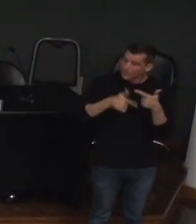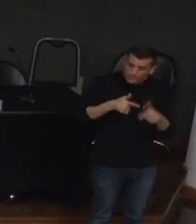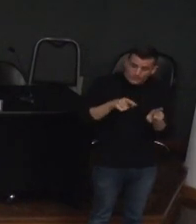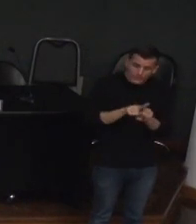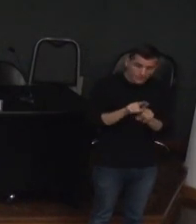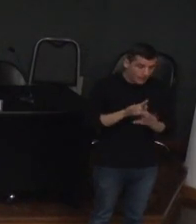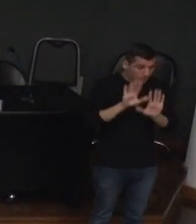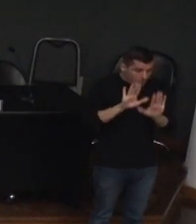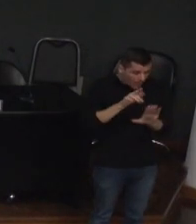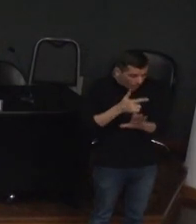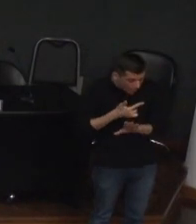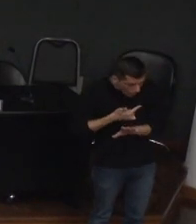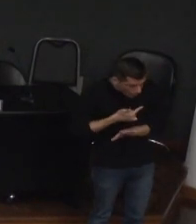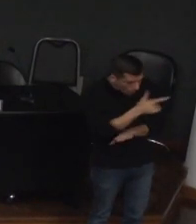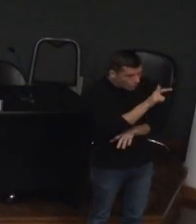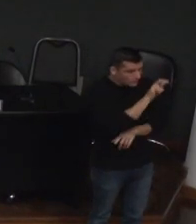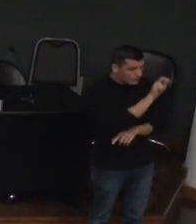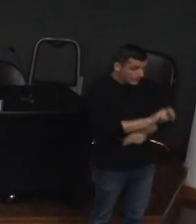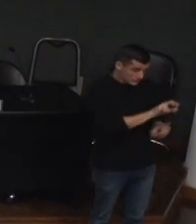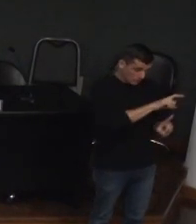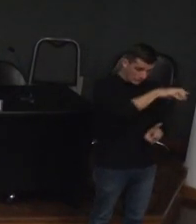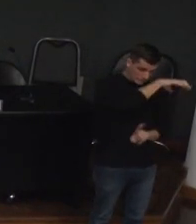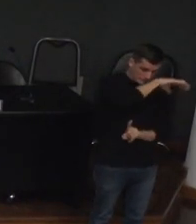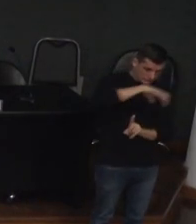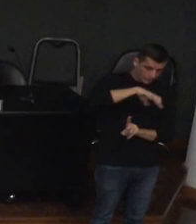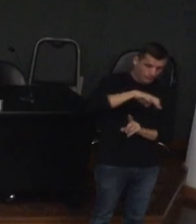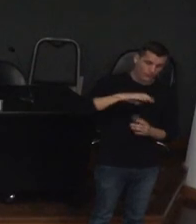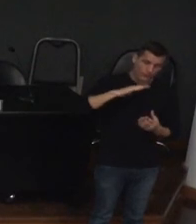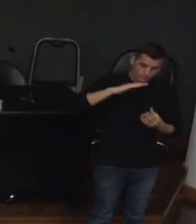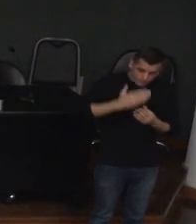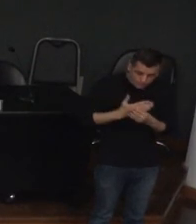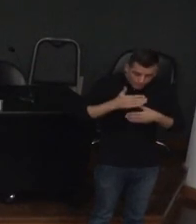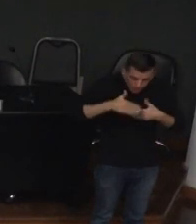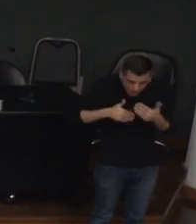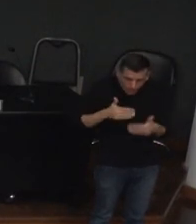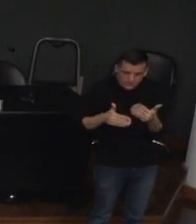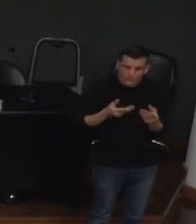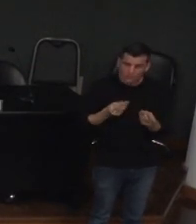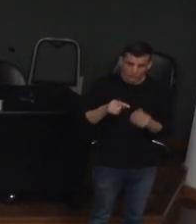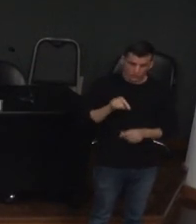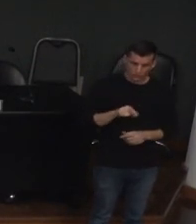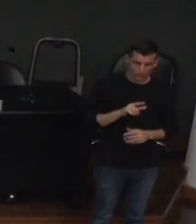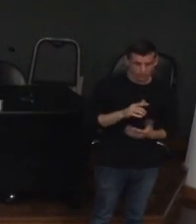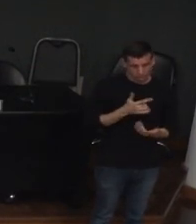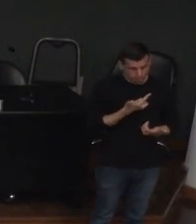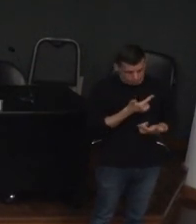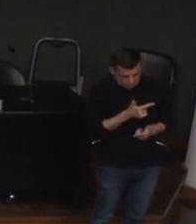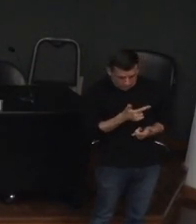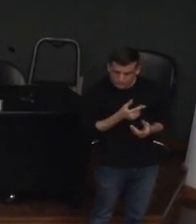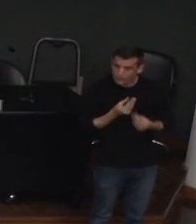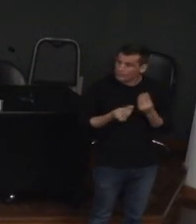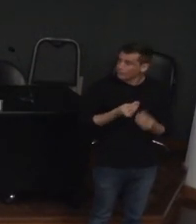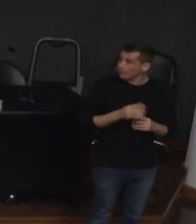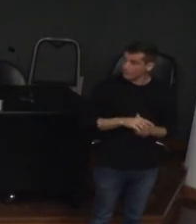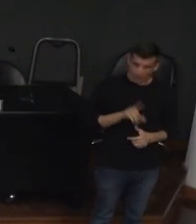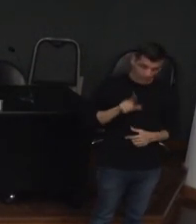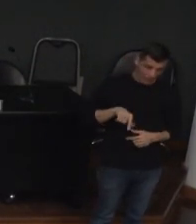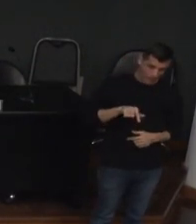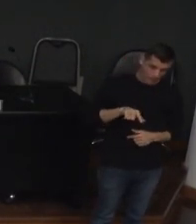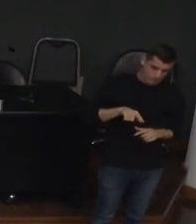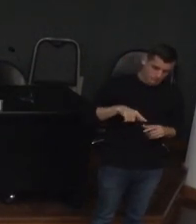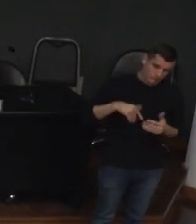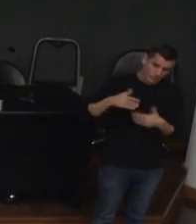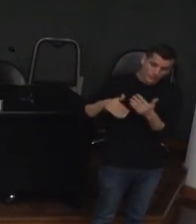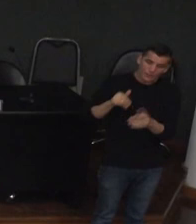terceiro que eventualmente influencie naquele processo. Então, ah, não, esse processo aqui é um ativo, ele tramita do sistema do governo